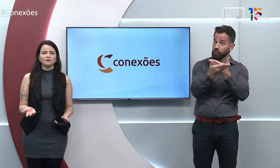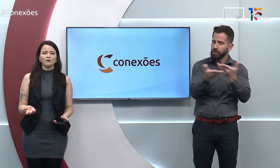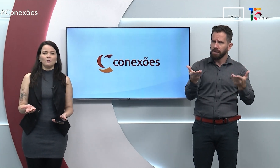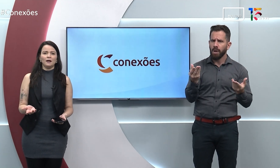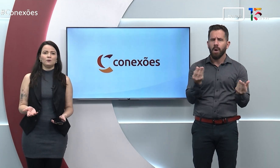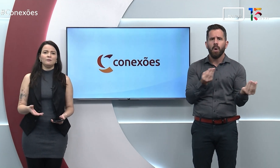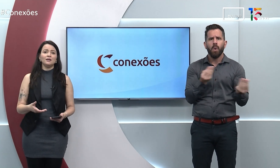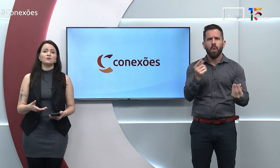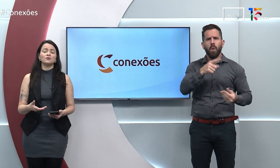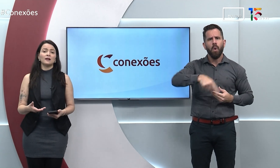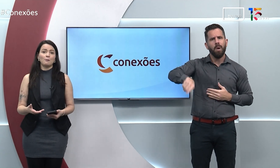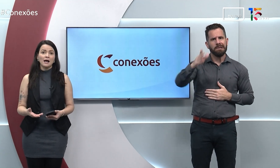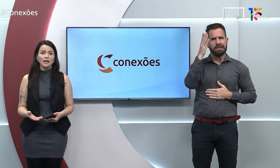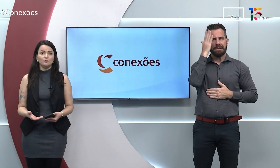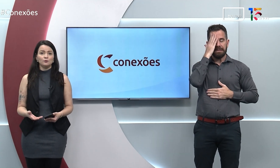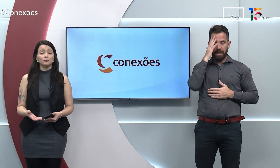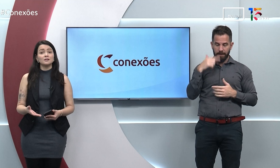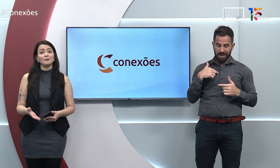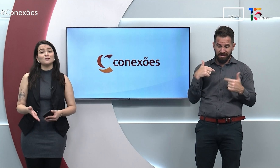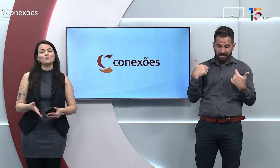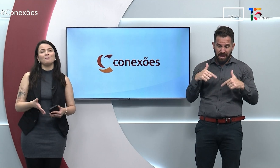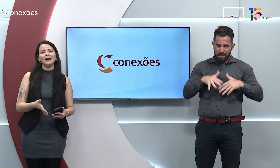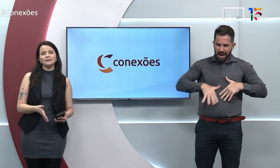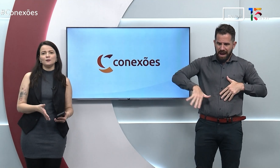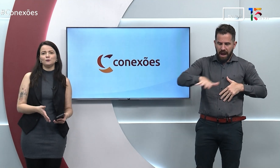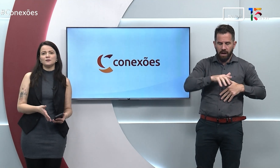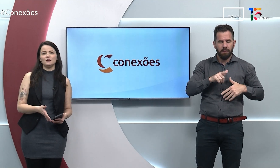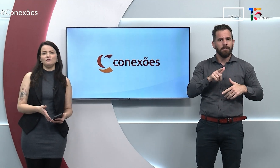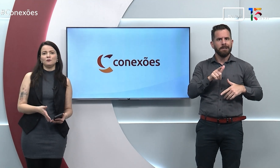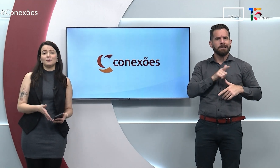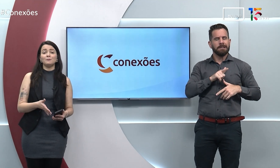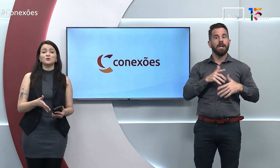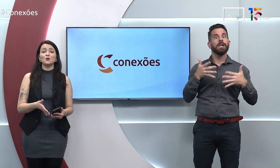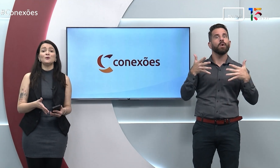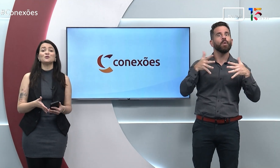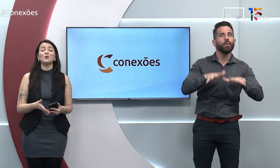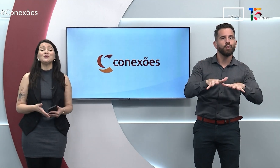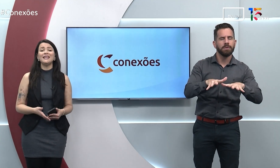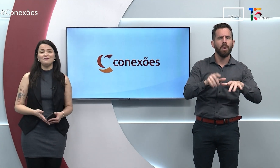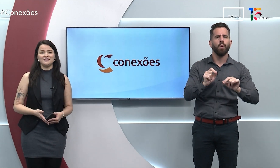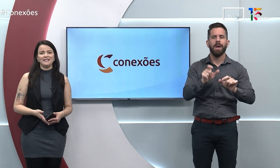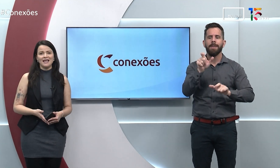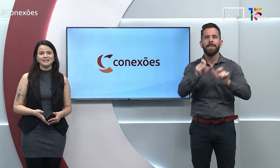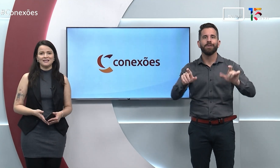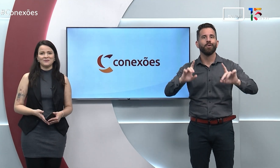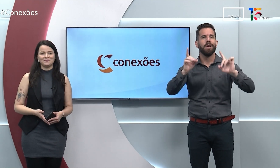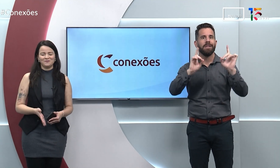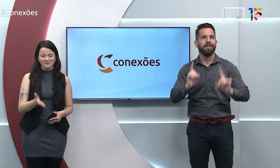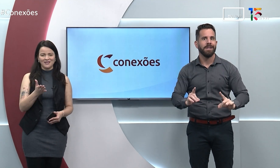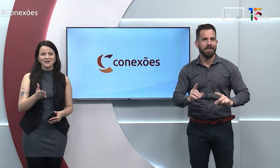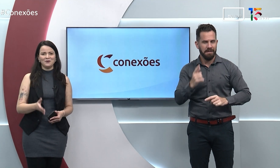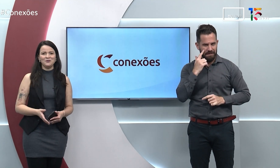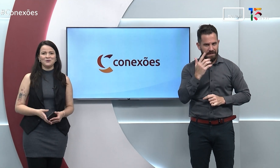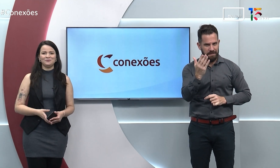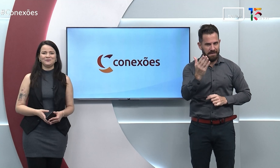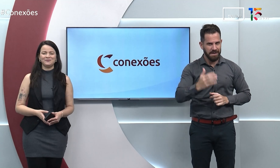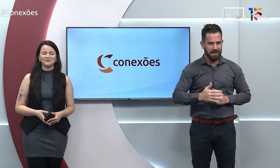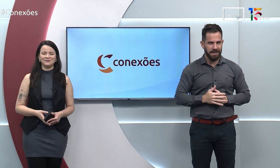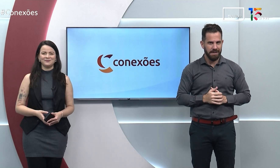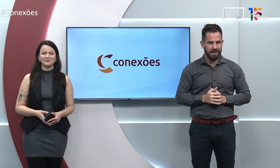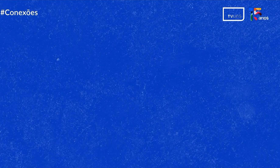como transformar um ambiente de trabalho em um espaço mais inclusivo para pessoas com deficiência.